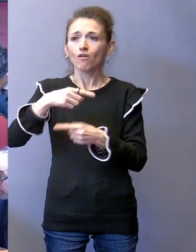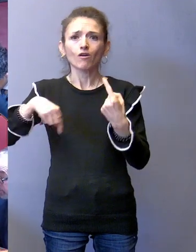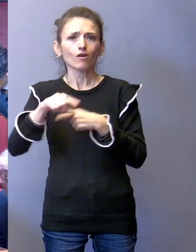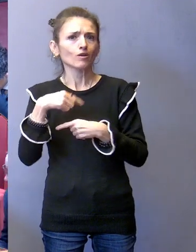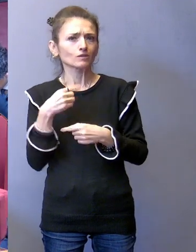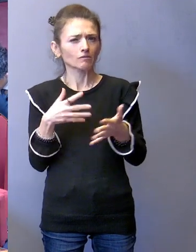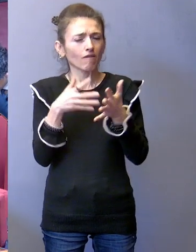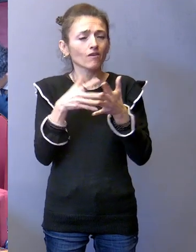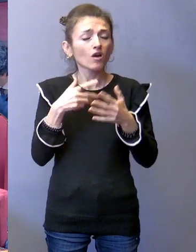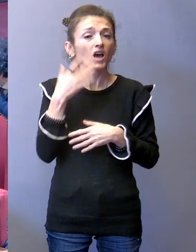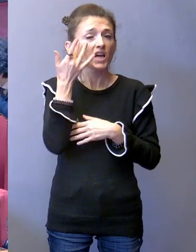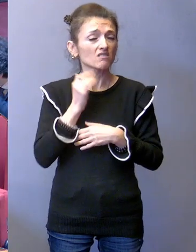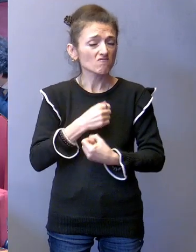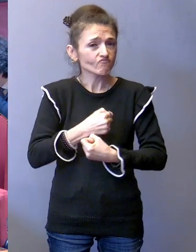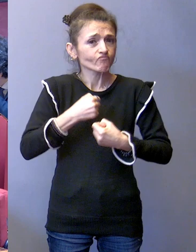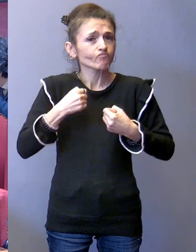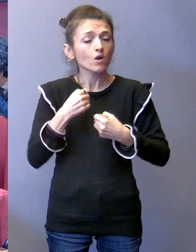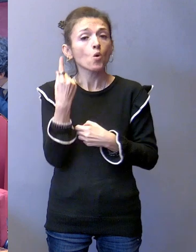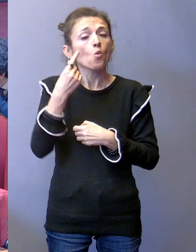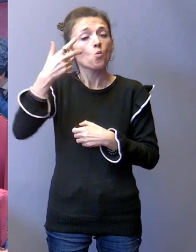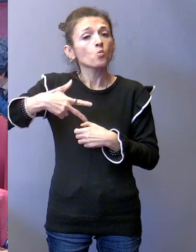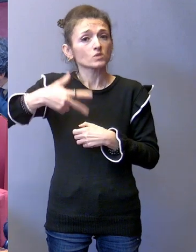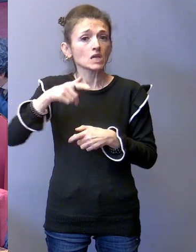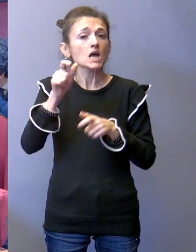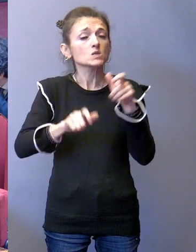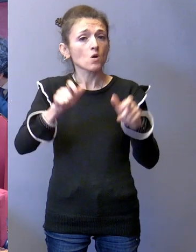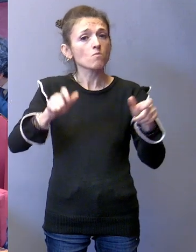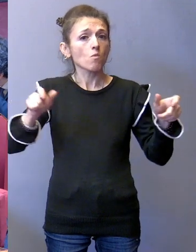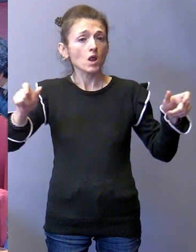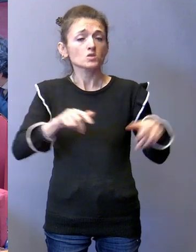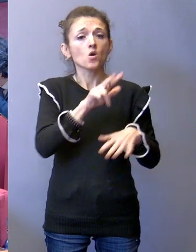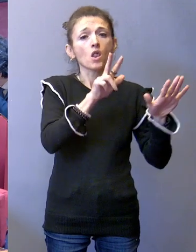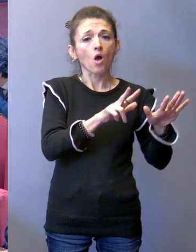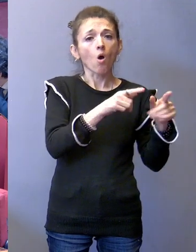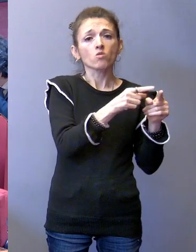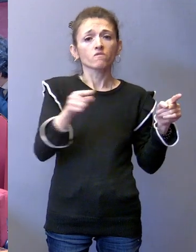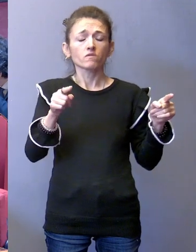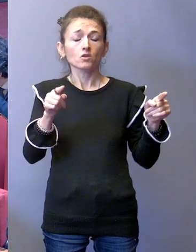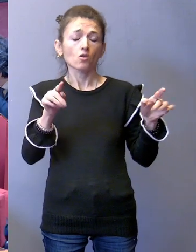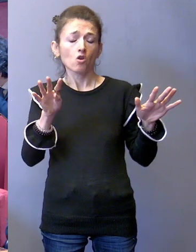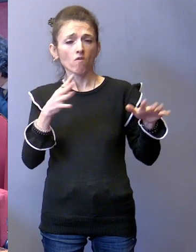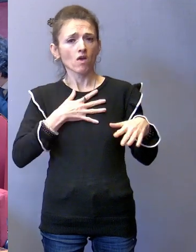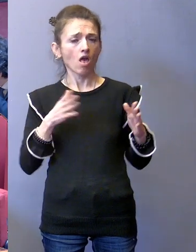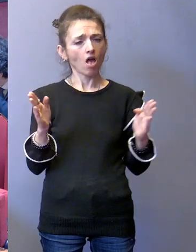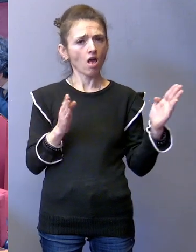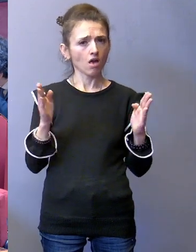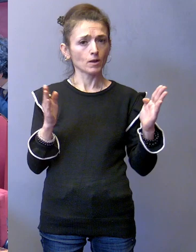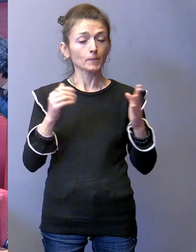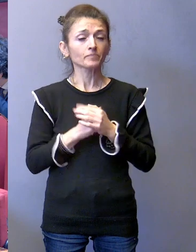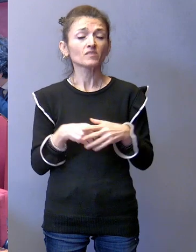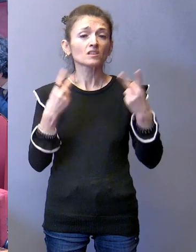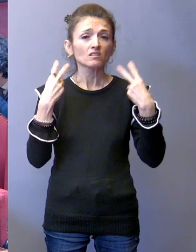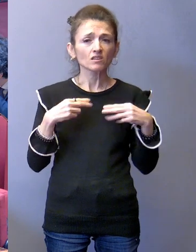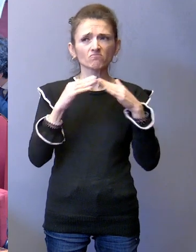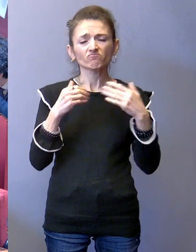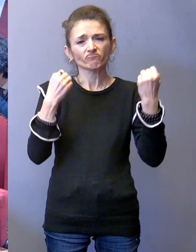sovrappeso e obesità che interessano più di un terzo della nostra popolazione tra gli 8 e 9 anni tenuto conto che gli stili di vita casalinghi e